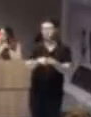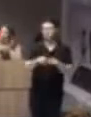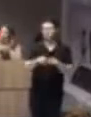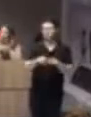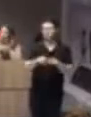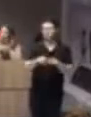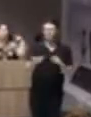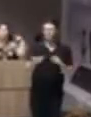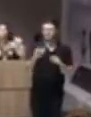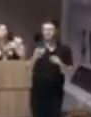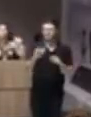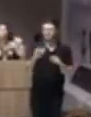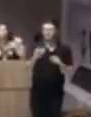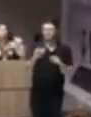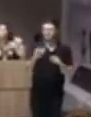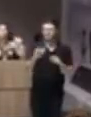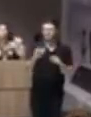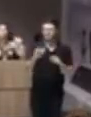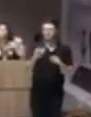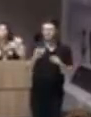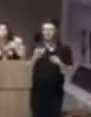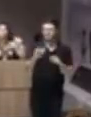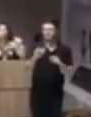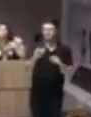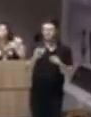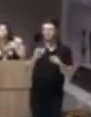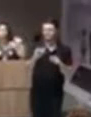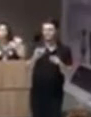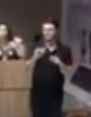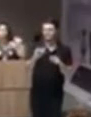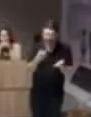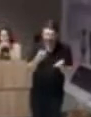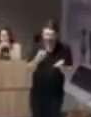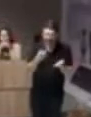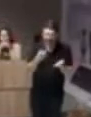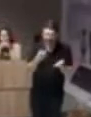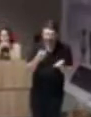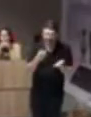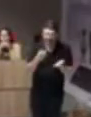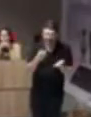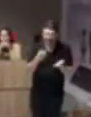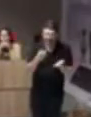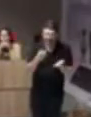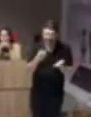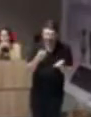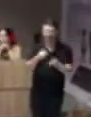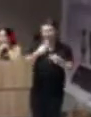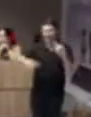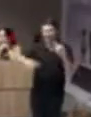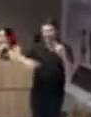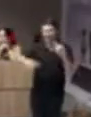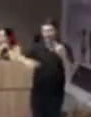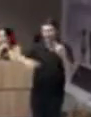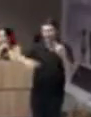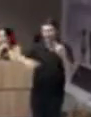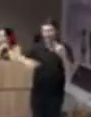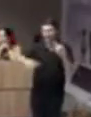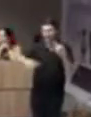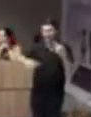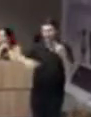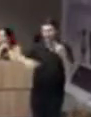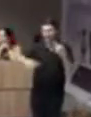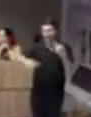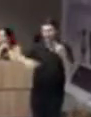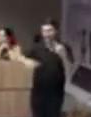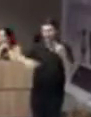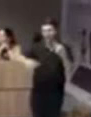repetir a refeição. Repetir a refeição é objeto de... obstrução de água no período noturno, violação de utilizar as próprias roupas e